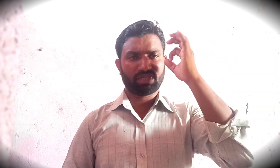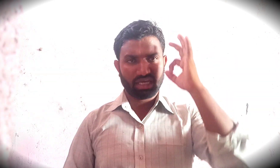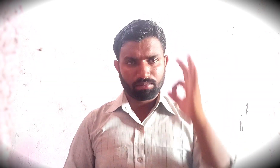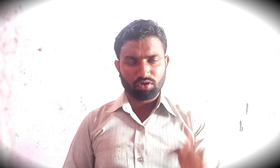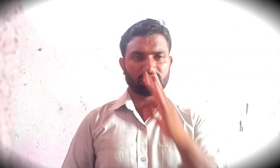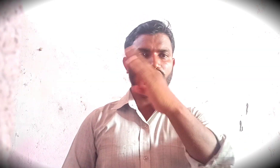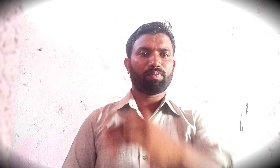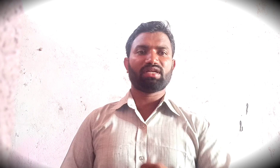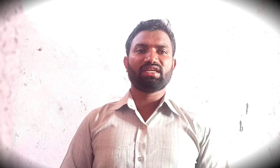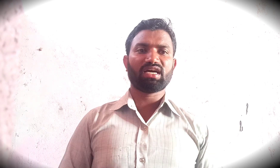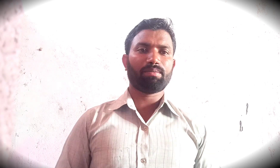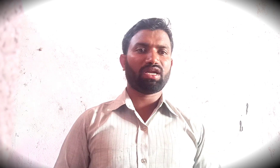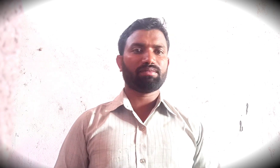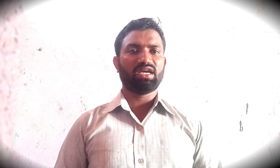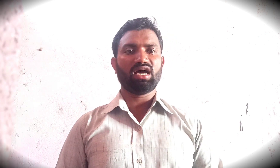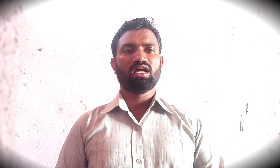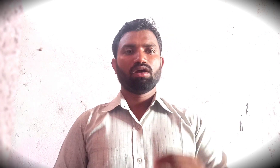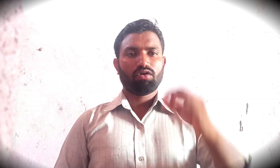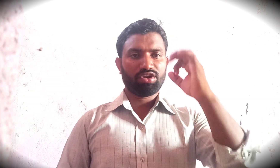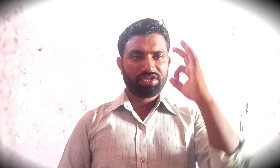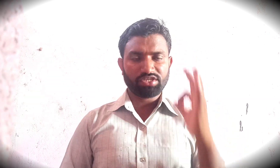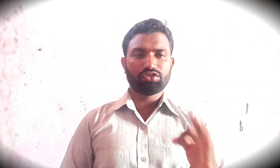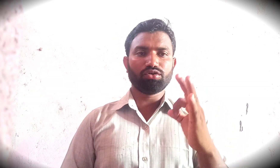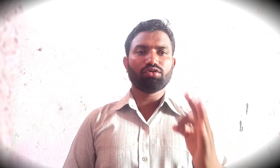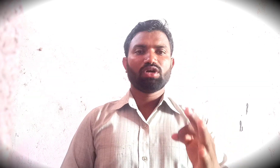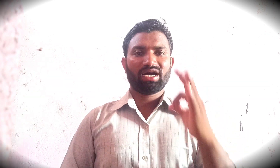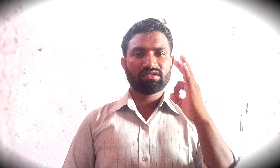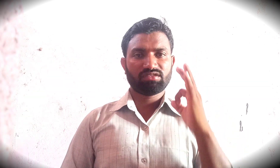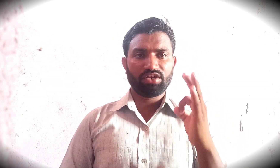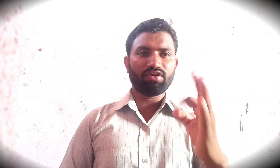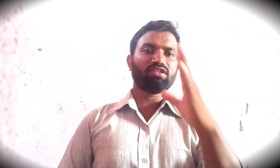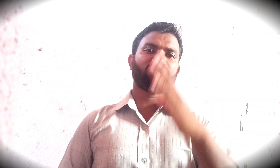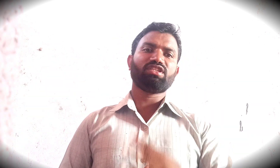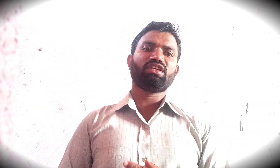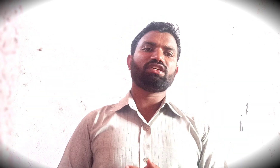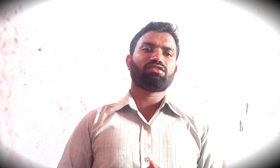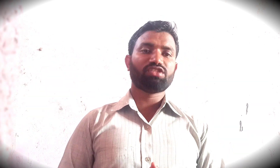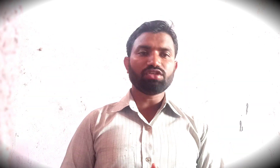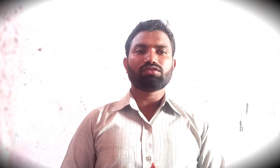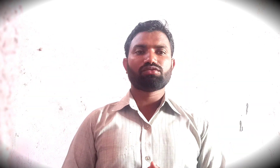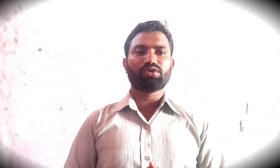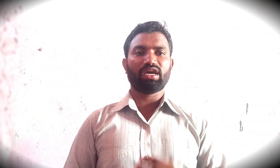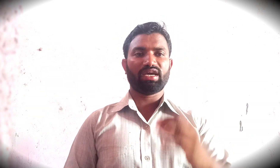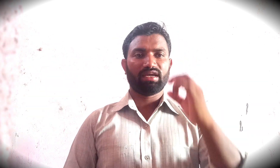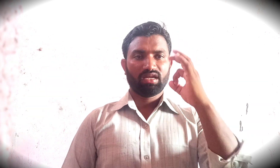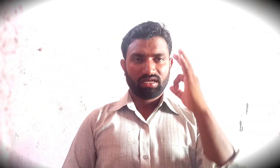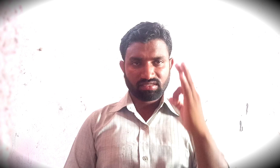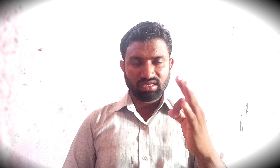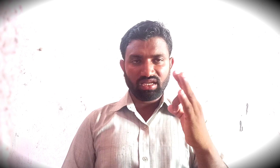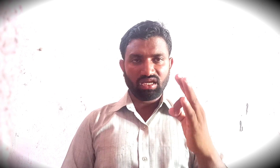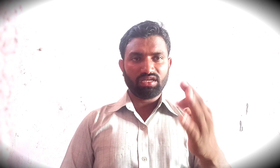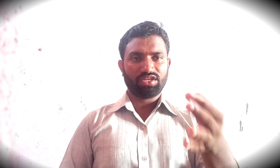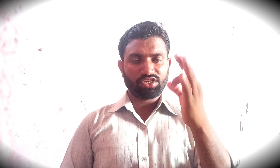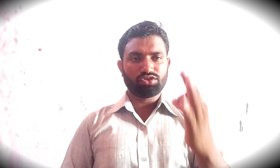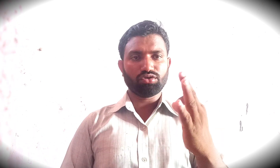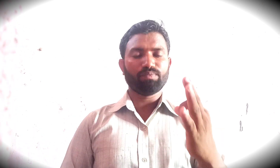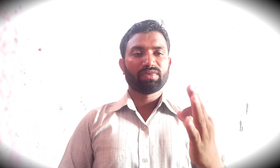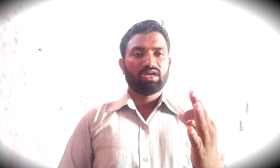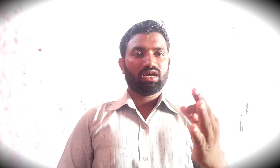किया, मौत के ऊपर अधिकार प्राप्त किया, और यीशु आज जयवंत जिंदगी जी चुके हैं। इसीलिए यीशु